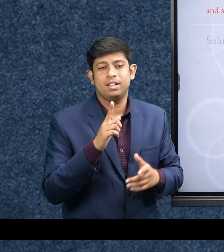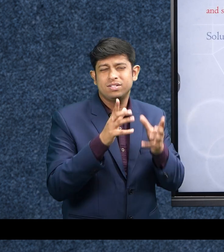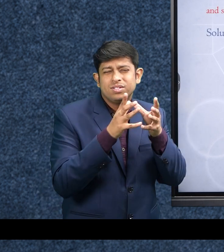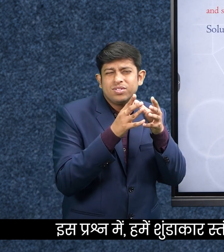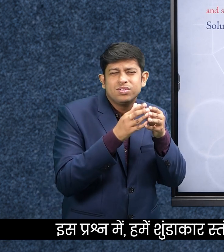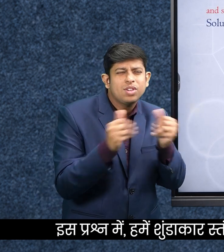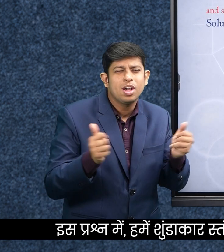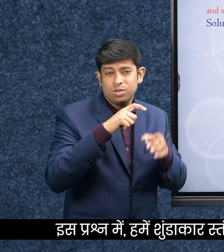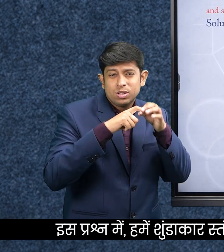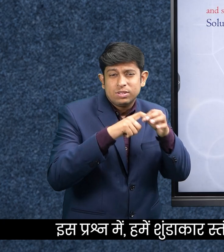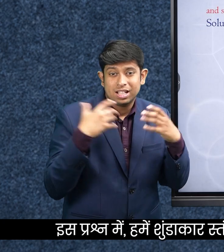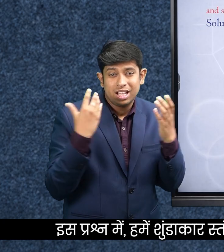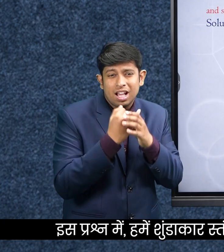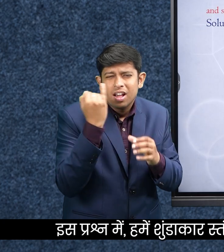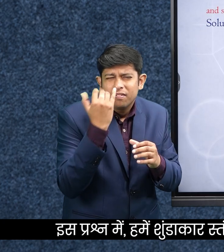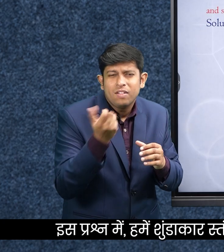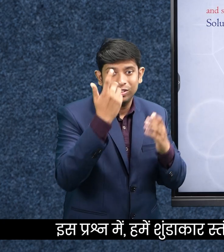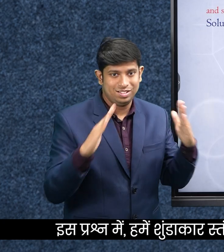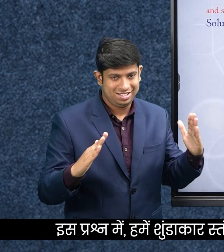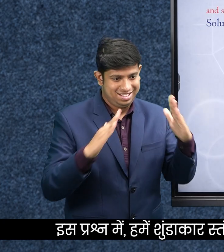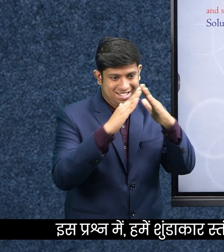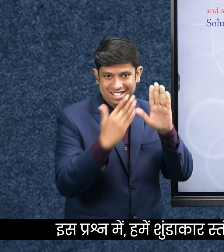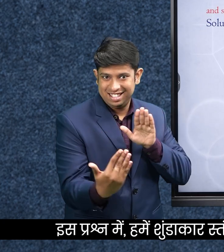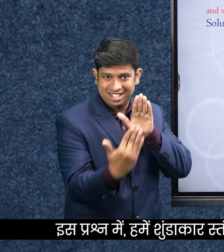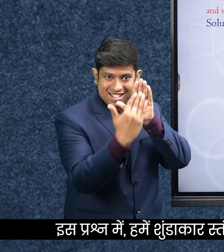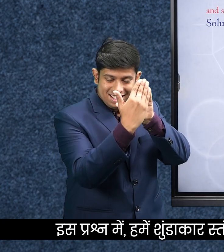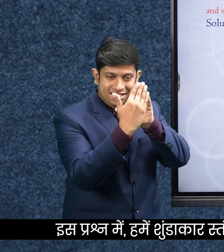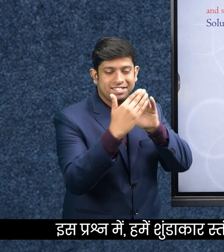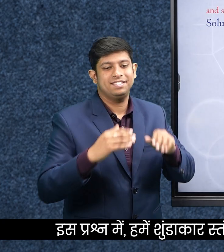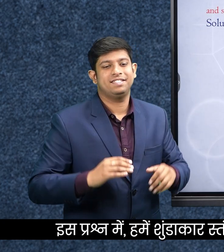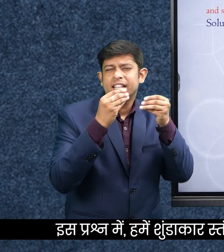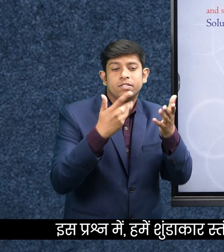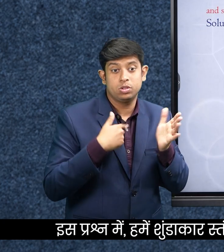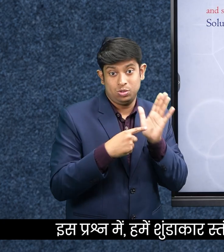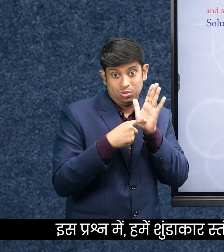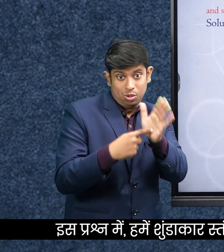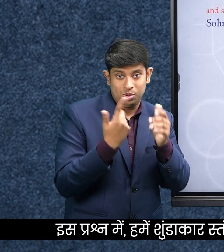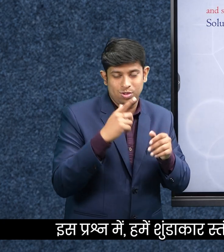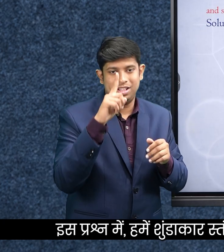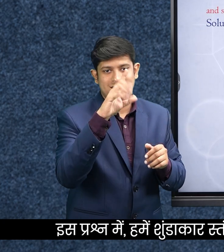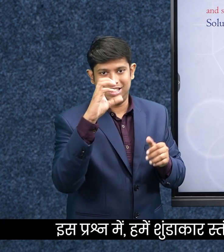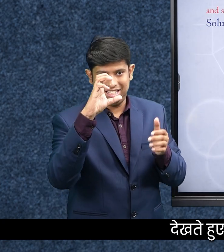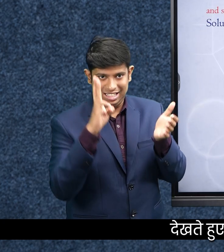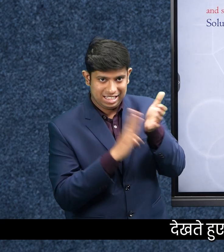विलयन, इस प्रश्न में हमें शुंडाकार स्तंभ के पार्श्व सतह क्षेत्र को खोजने की आवश्यकता है। देखते